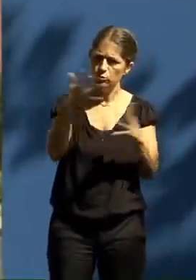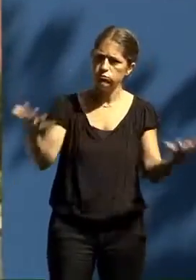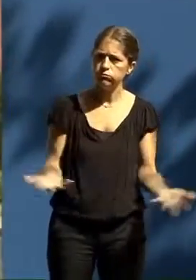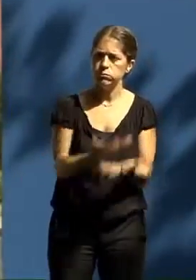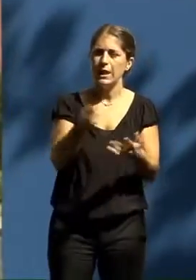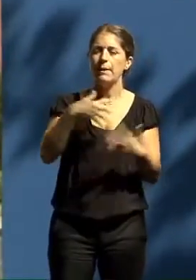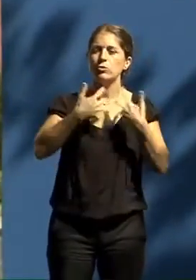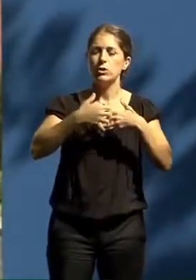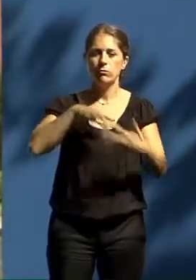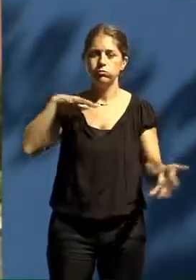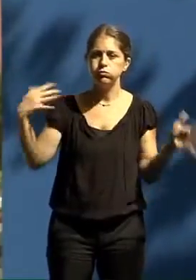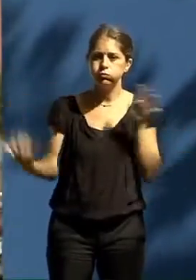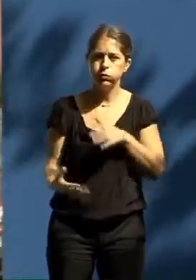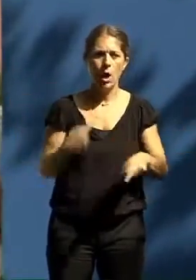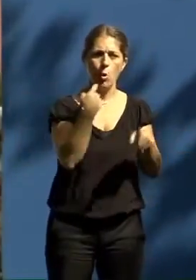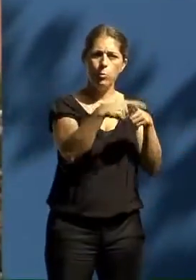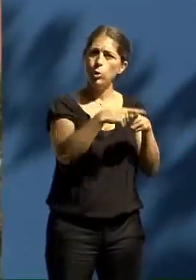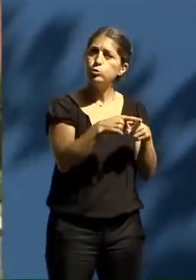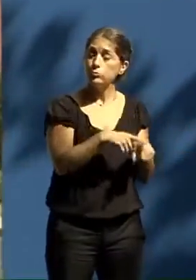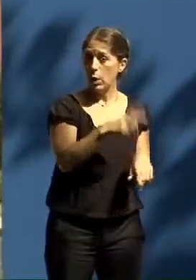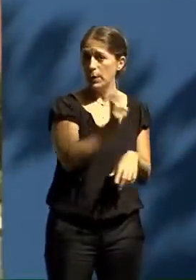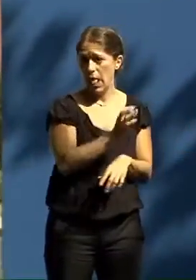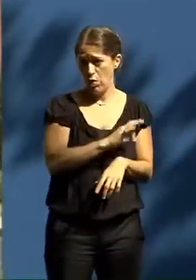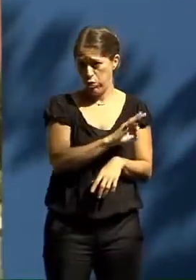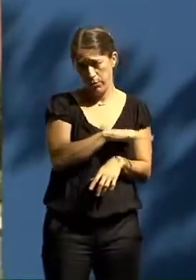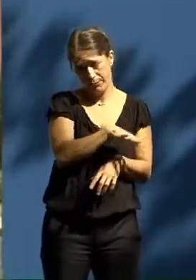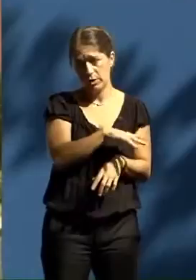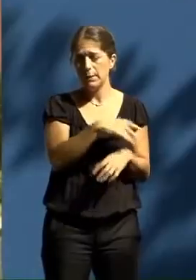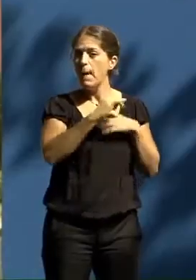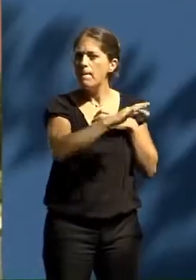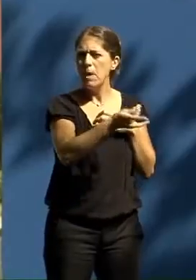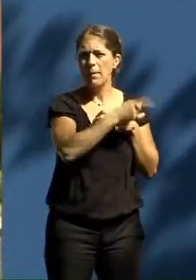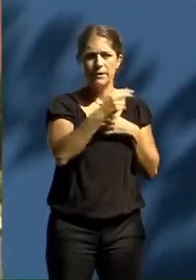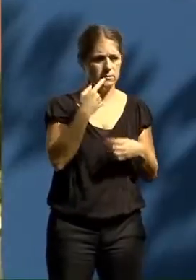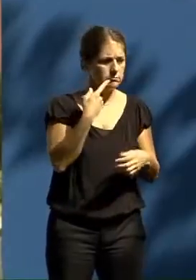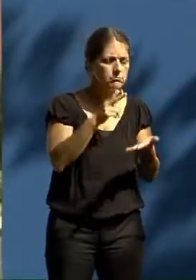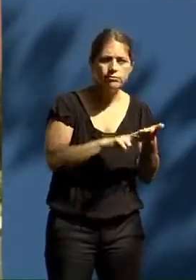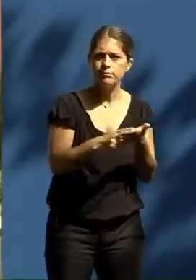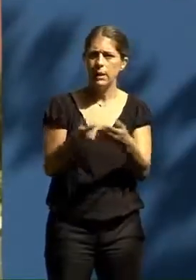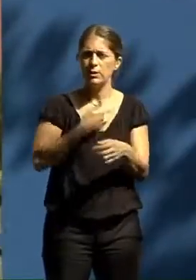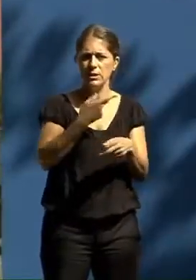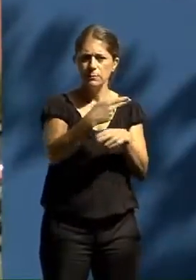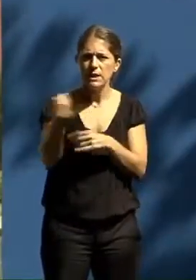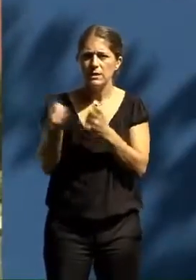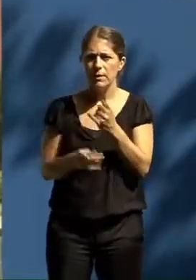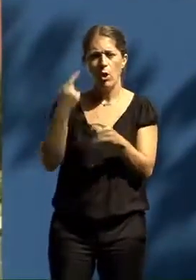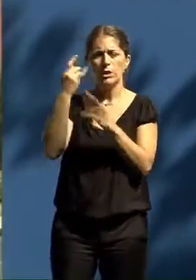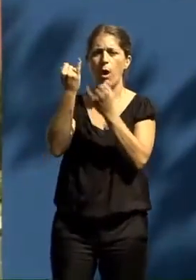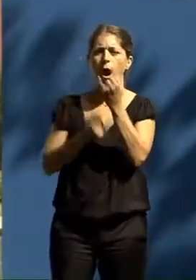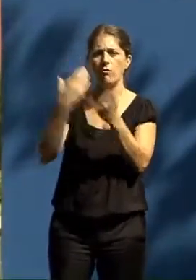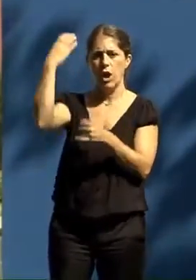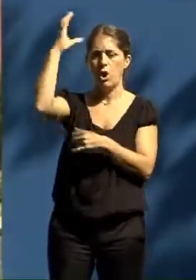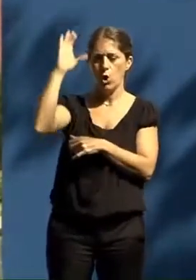transformadora dos produtos procedentes do mar, na mellora na identificación de especies e a colaboración completa por medio do CEDMAR na transferencia de